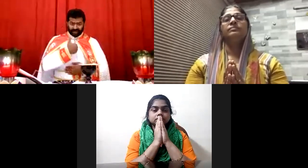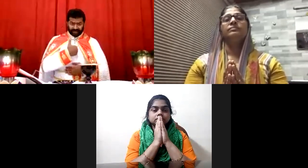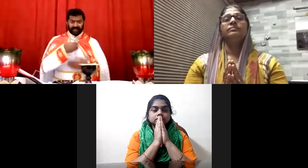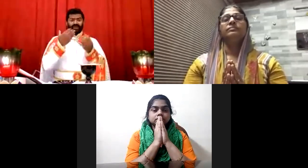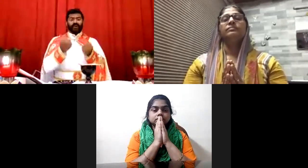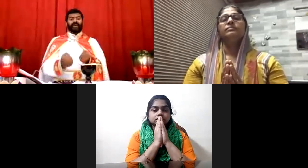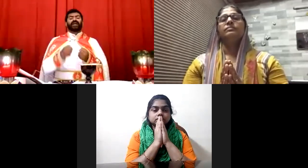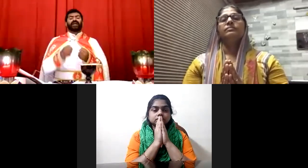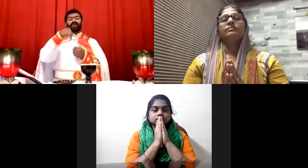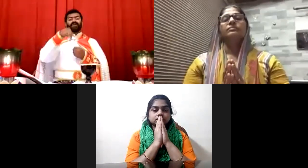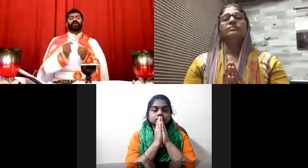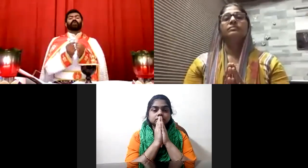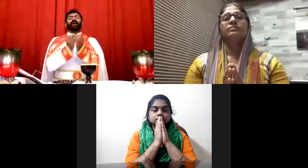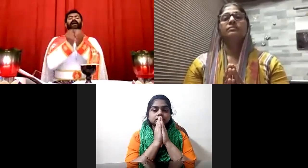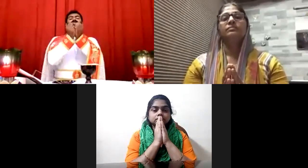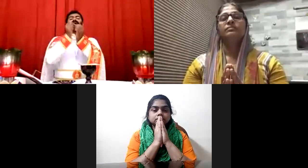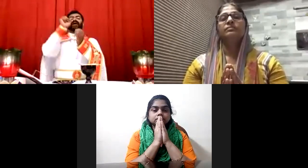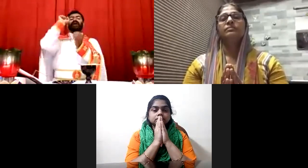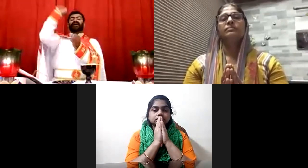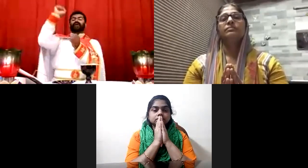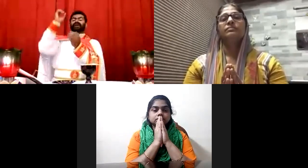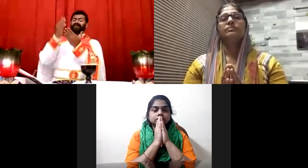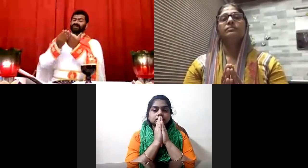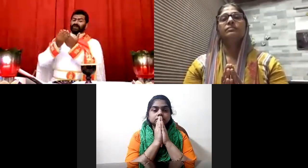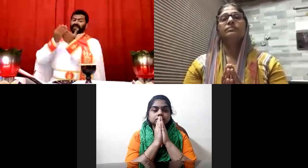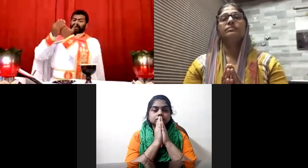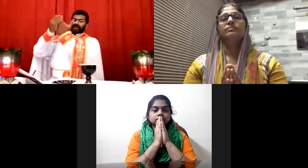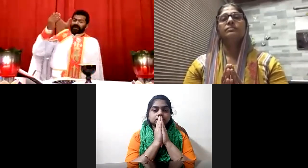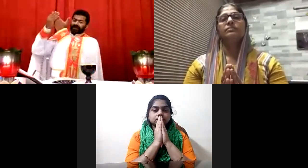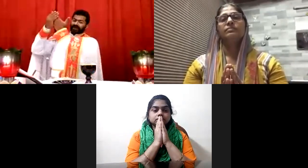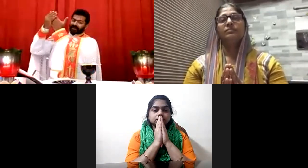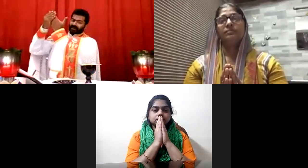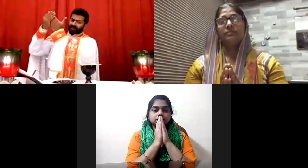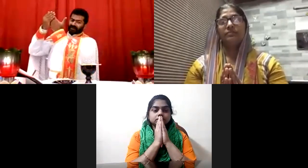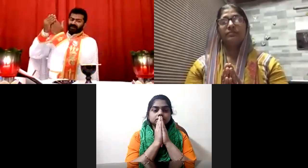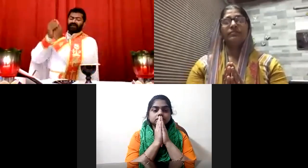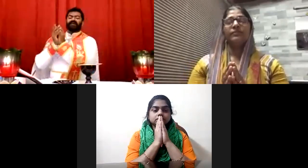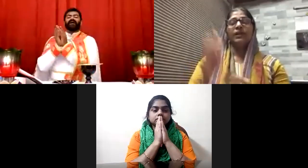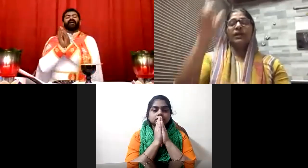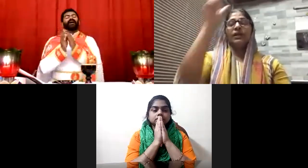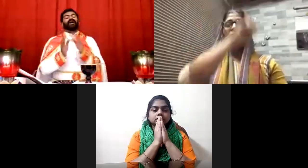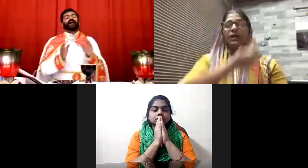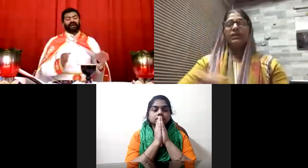അയോഗ്യനായ എനിക്ക് വേണ്ടിയും ഈ കുർബാന അങ്ങ് സ്വീകരിക്കണമേ.